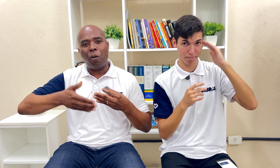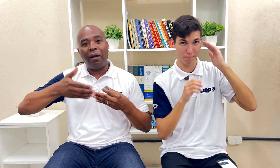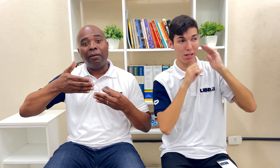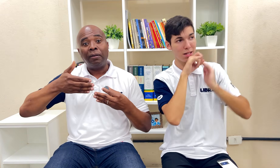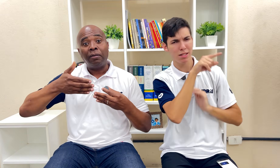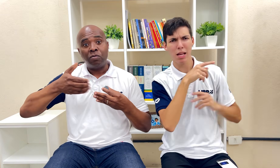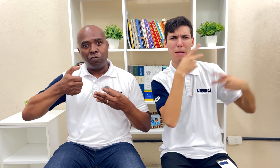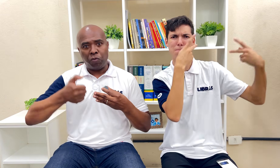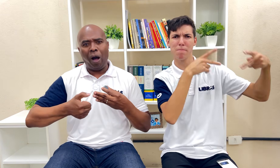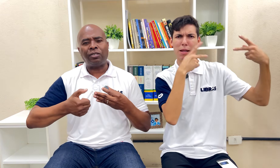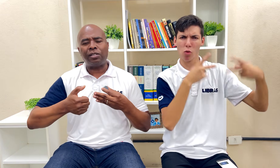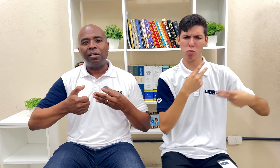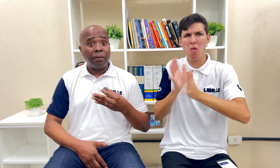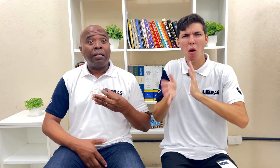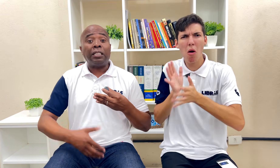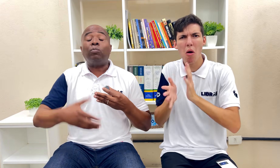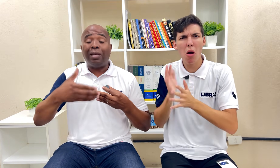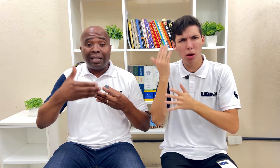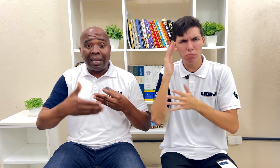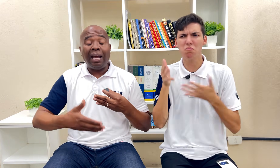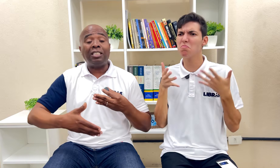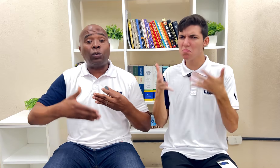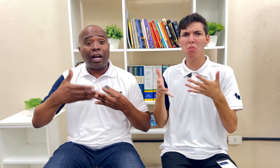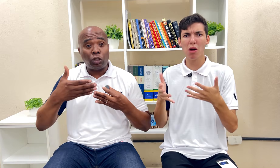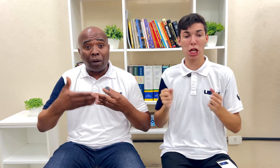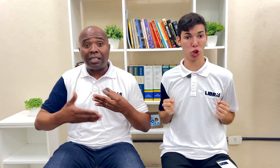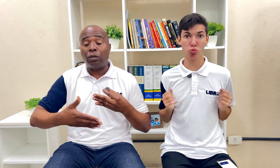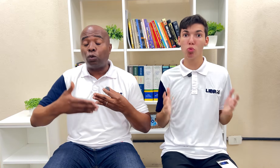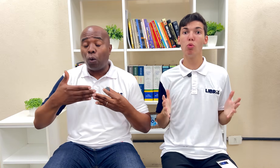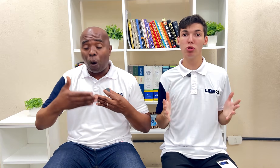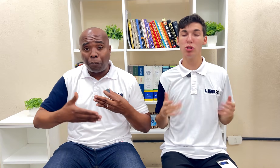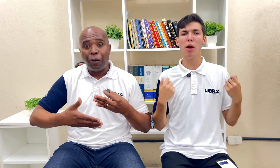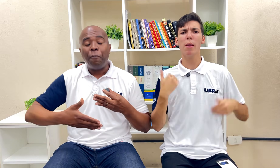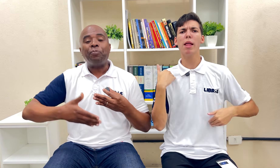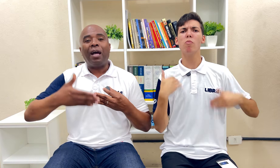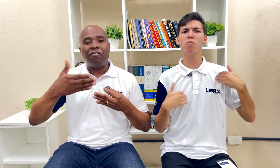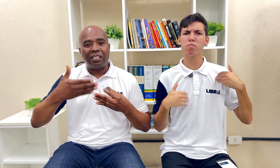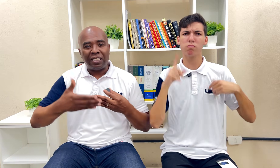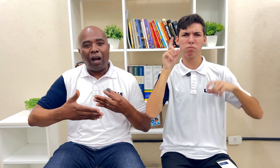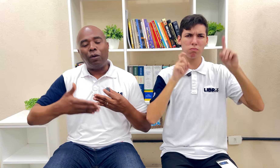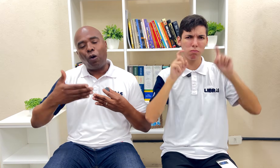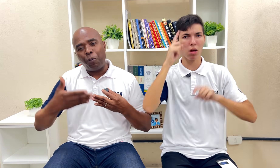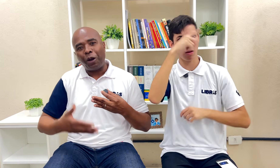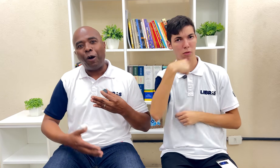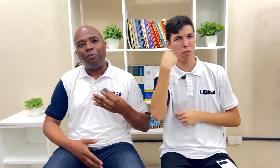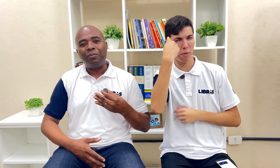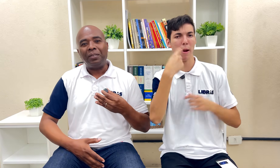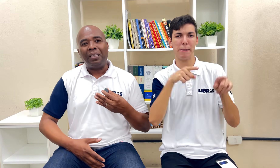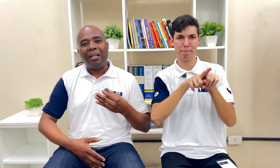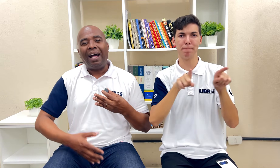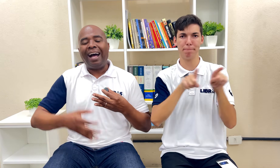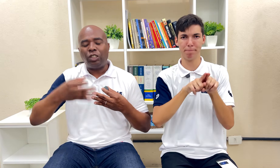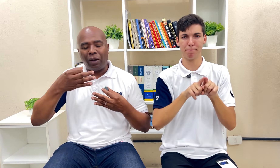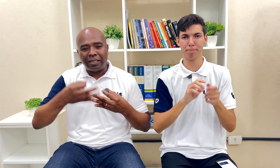forma forte, então tem que ter a articulação do corpo, a facial e a corporal. A